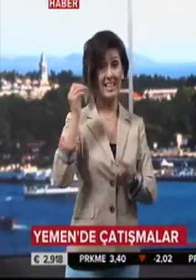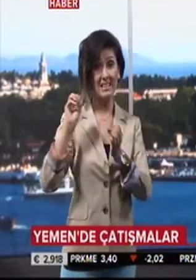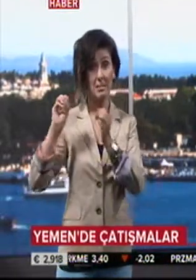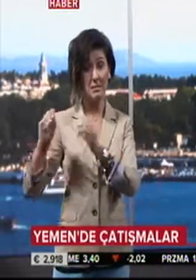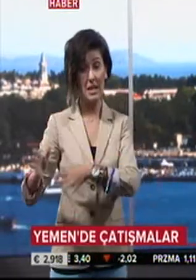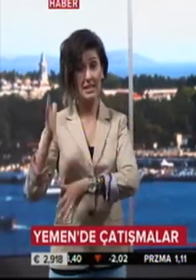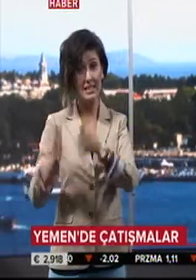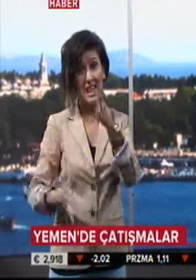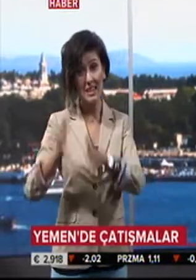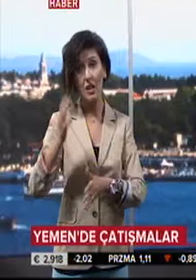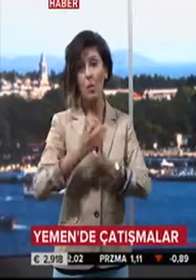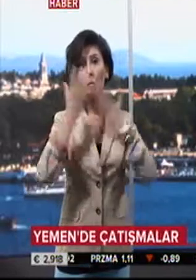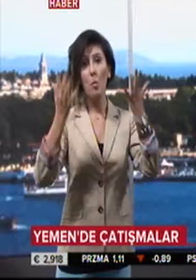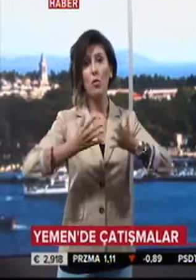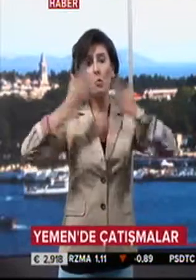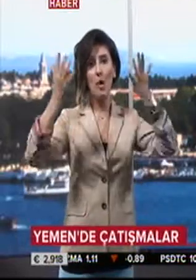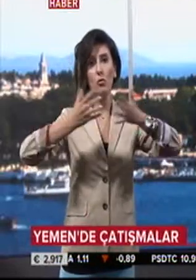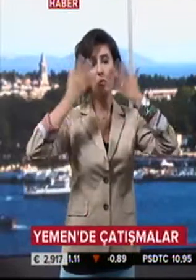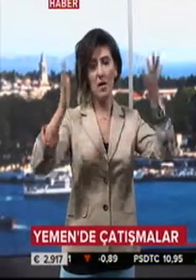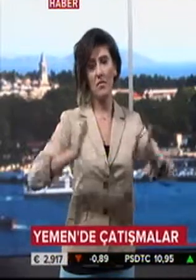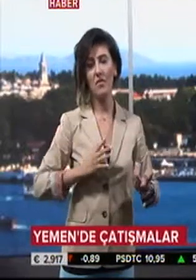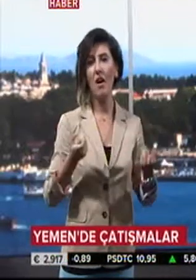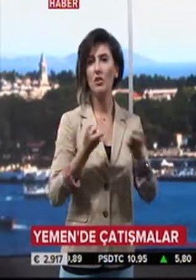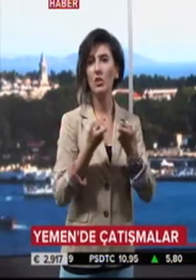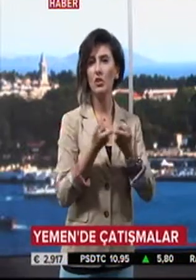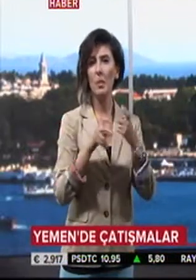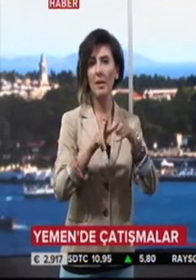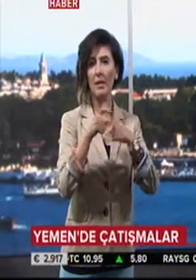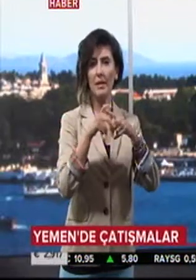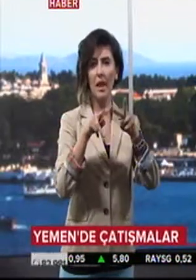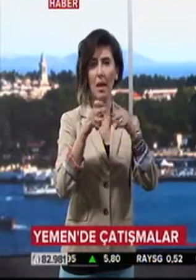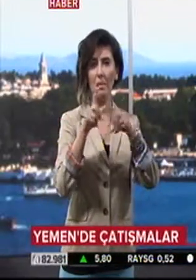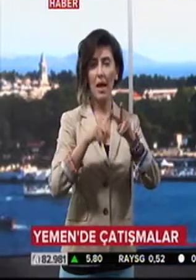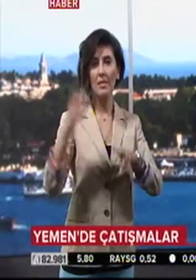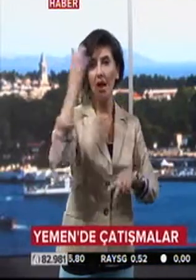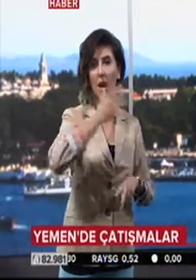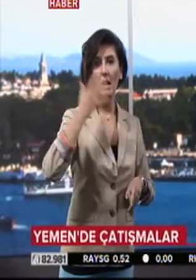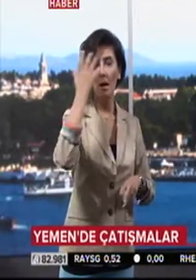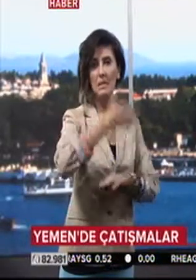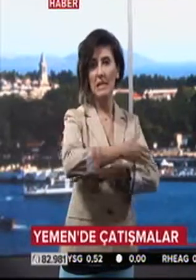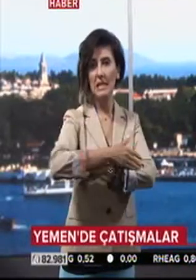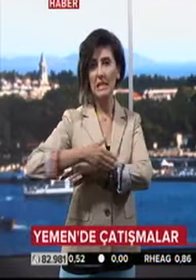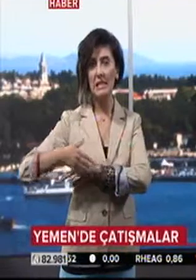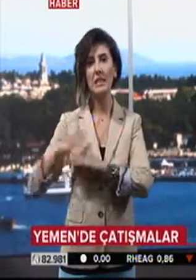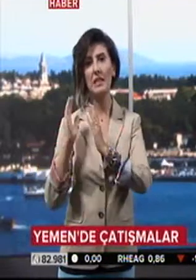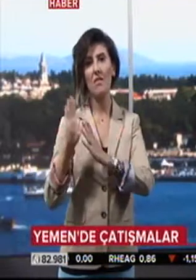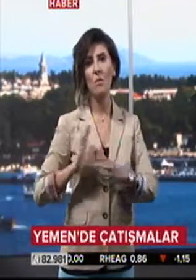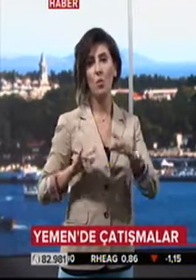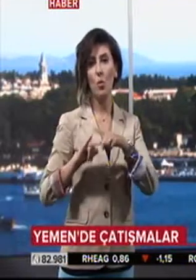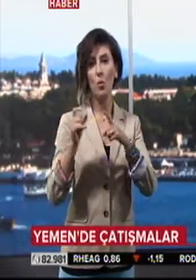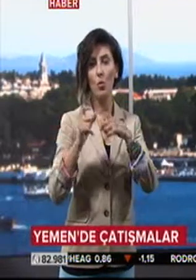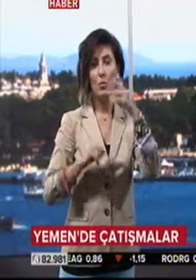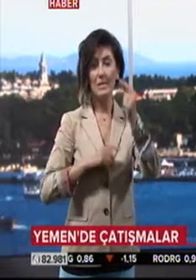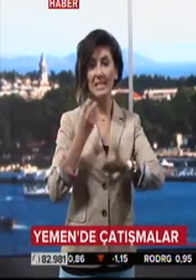Geride bıraktıkları kenttense dumanlar yükseliyor. Çatışmalar Yemen-Suudi Arabistan sınırında devam ediyor.